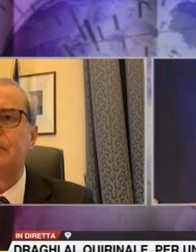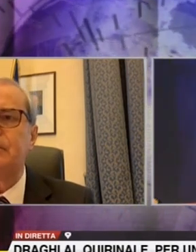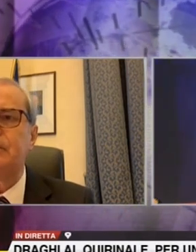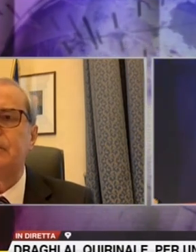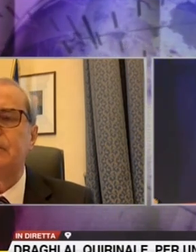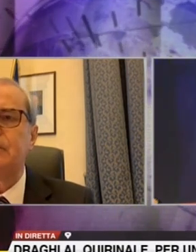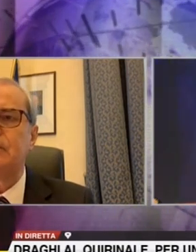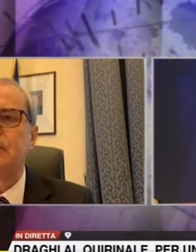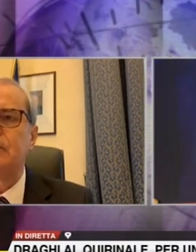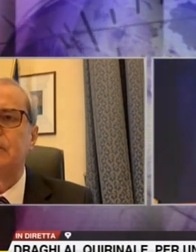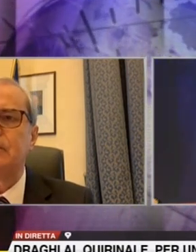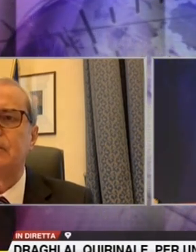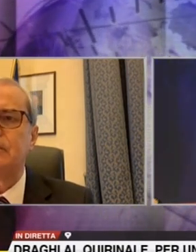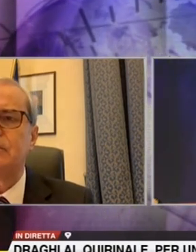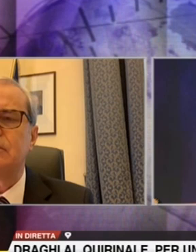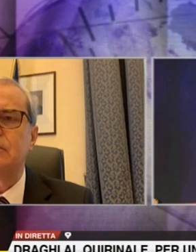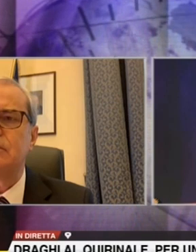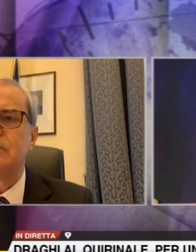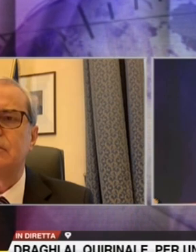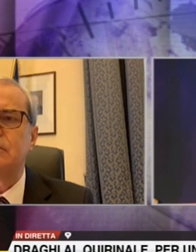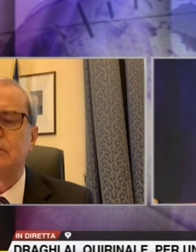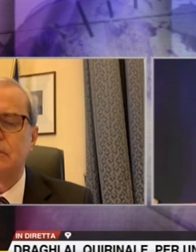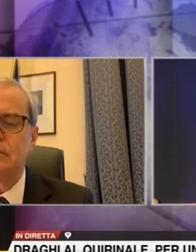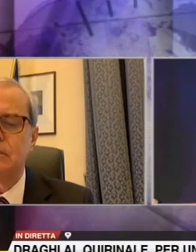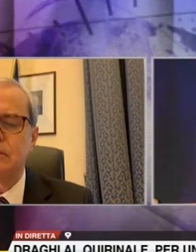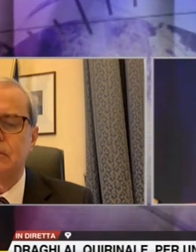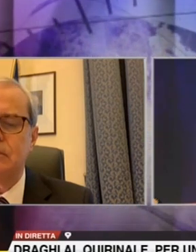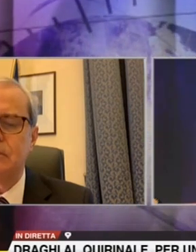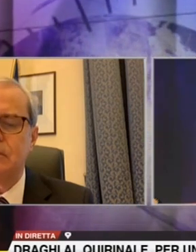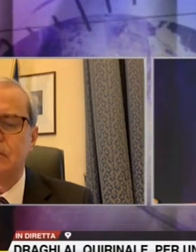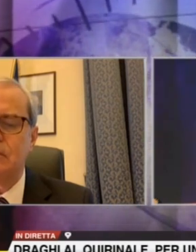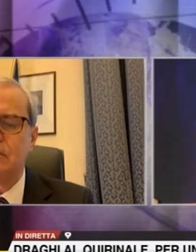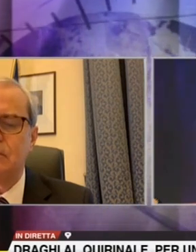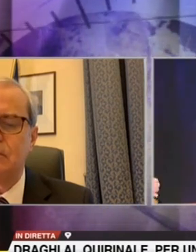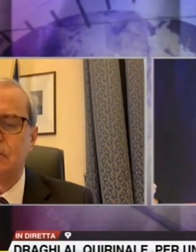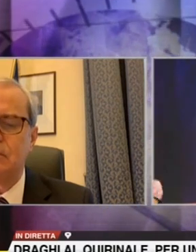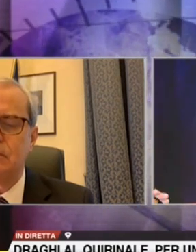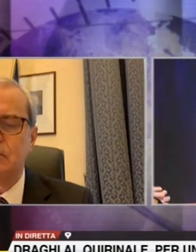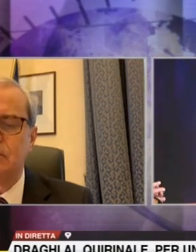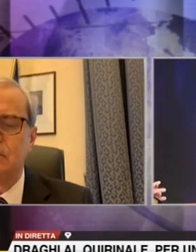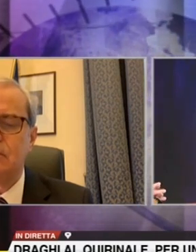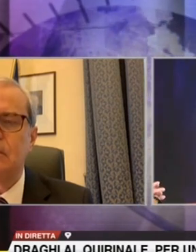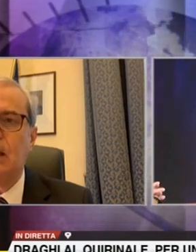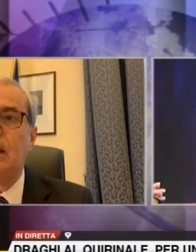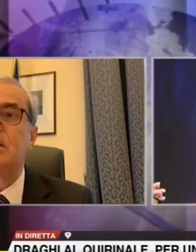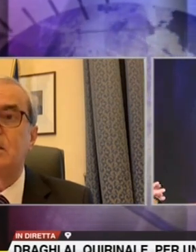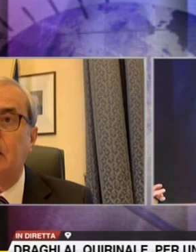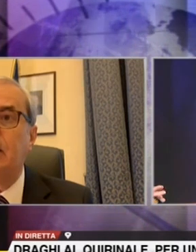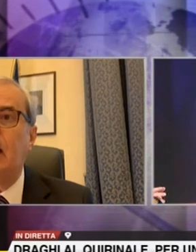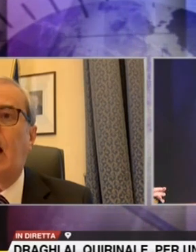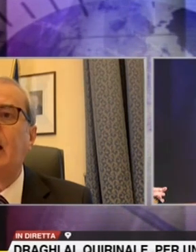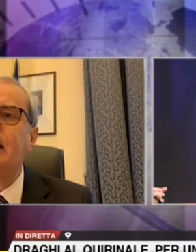ieri il Presidente insomma ha lanciato un appello a tutte le forze politiche sulla responsabilità.